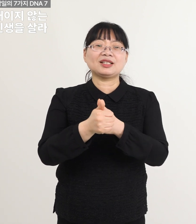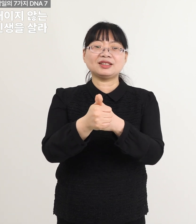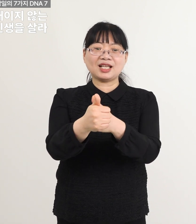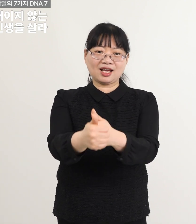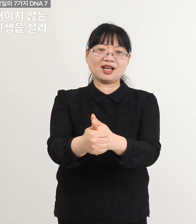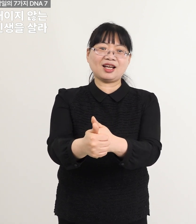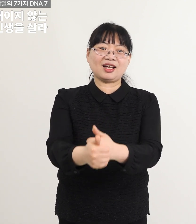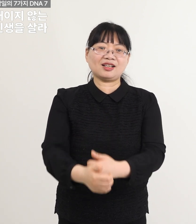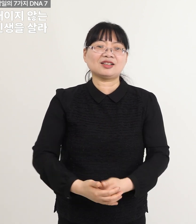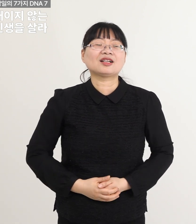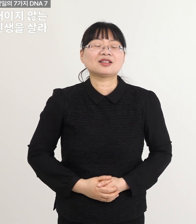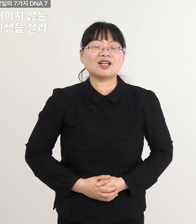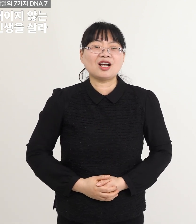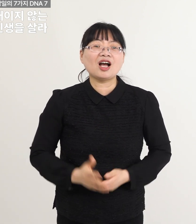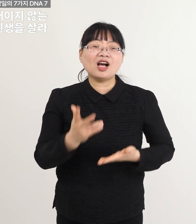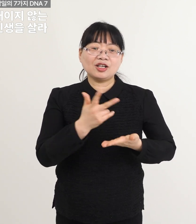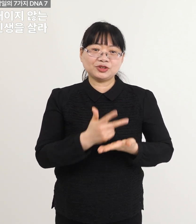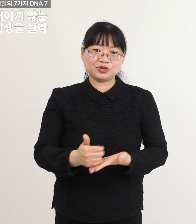따르렵니다.